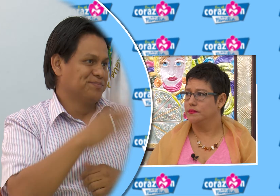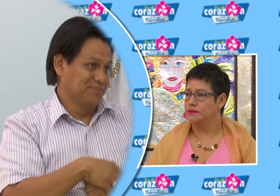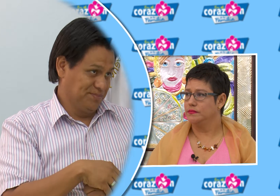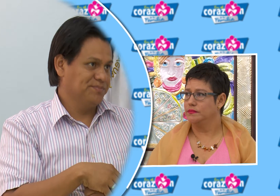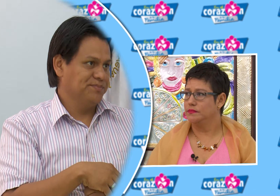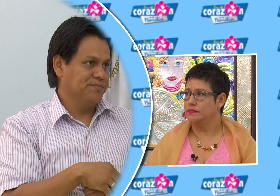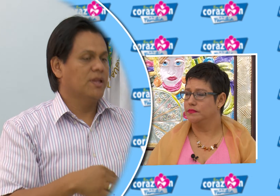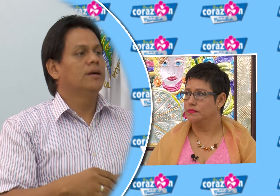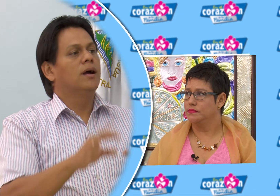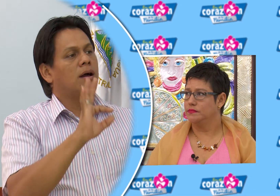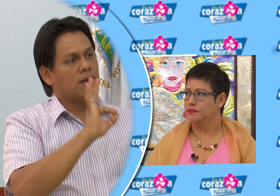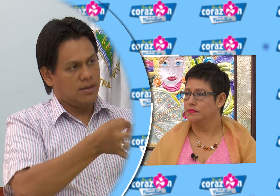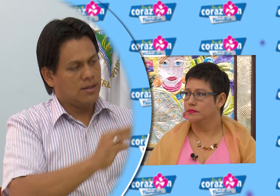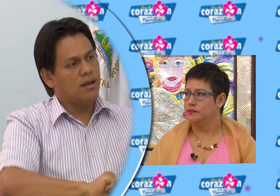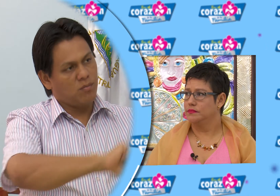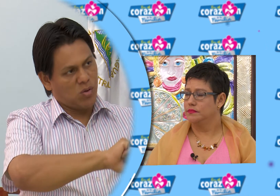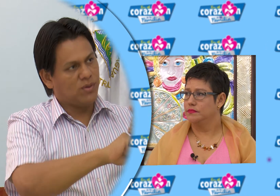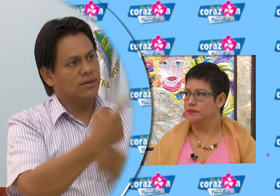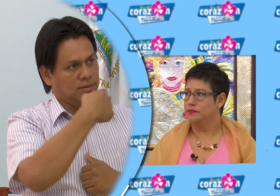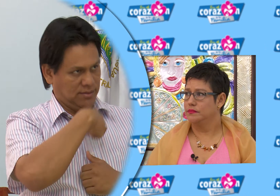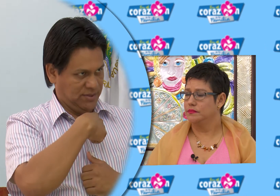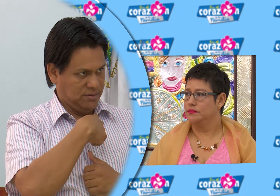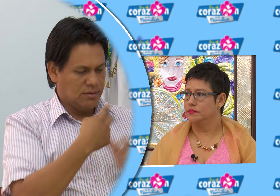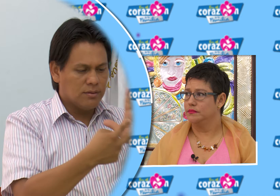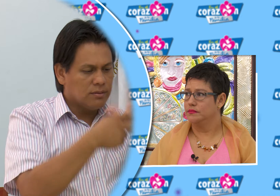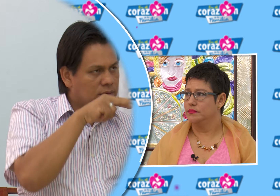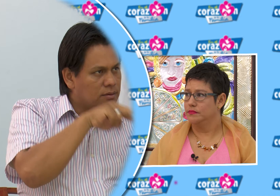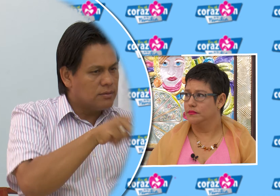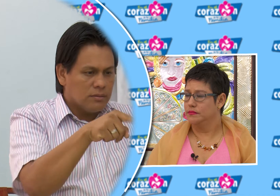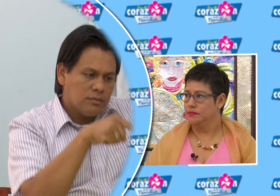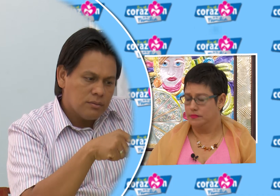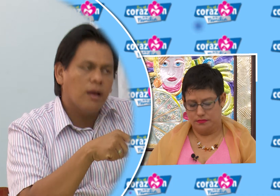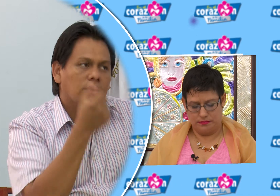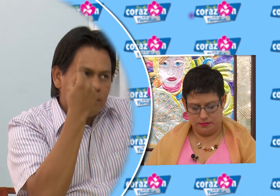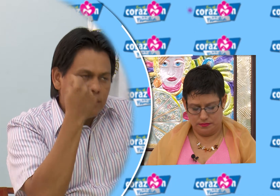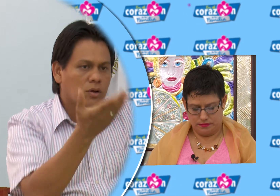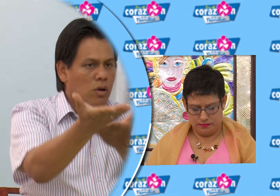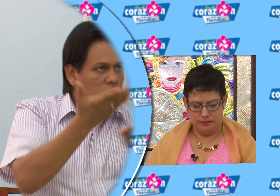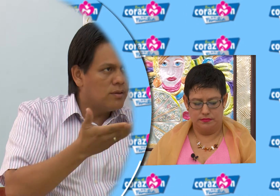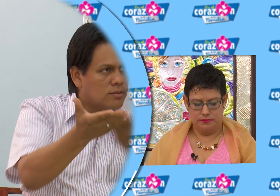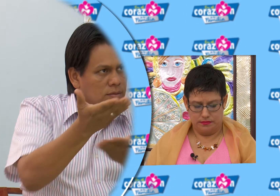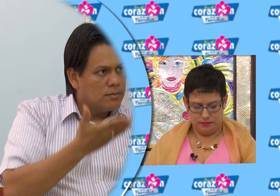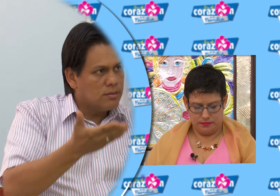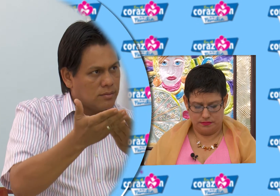oportunidad de pasar el curso de lo que es prepararme como instructor de lenguaje de señas nicaragüense.